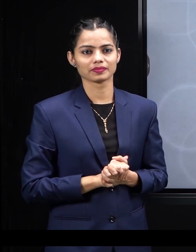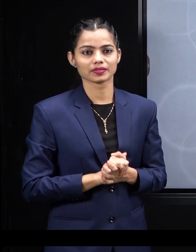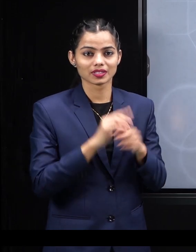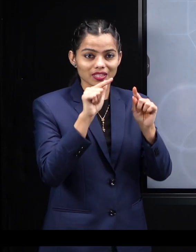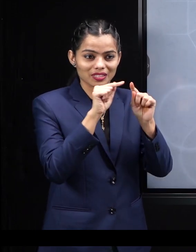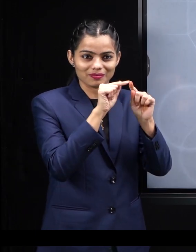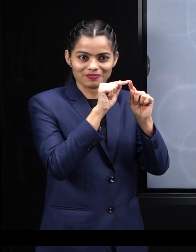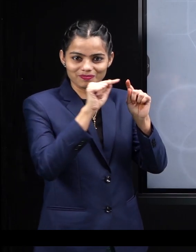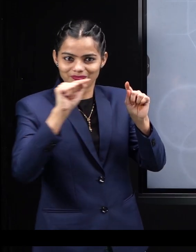கோடுகள்,